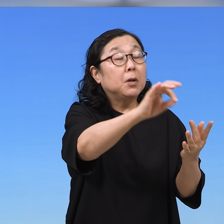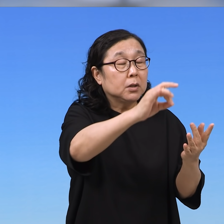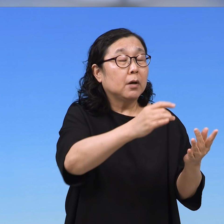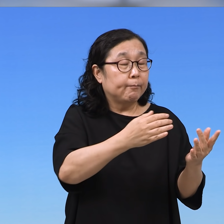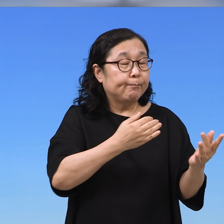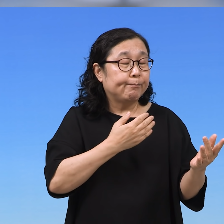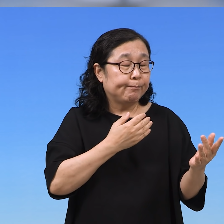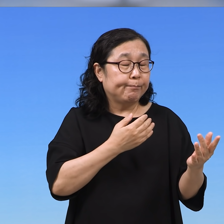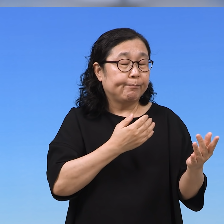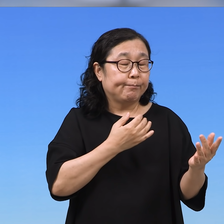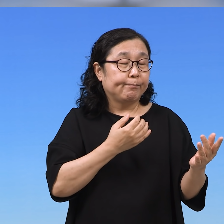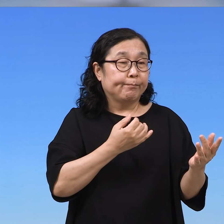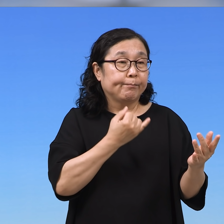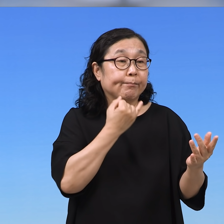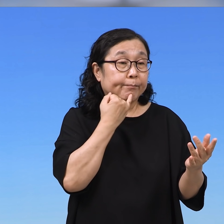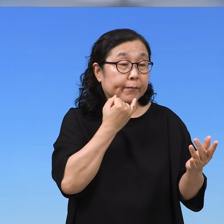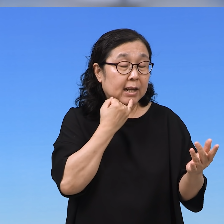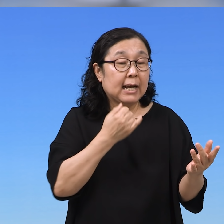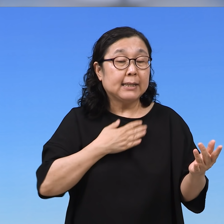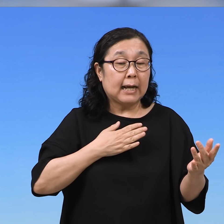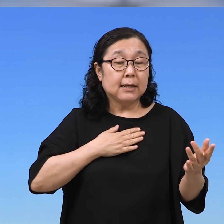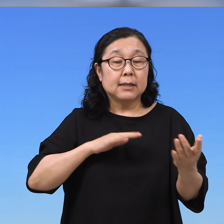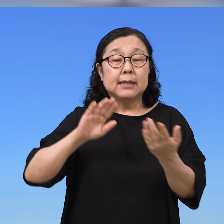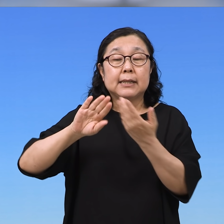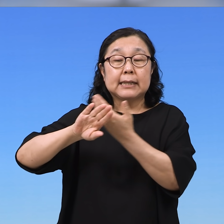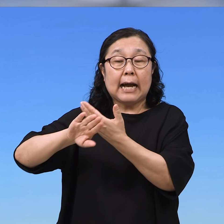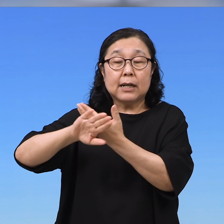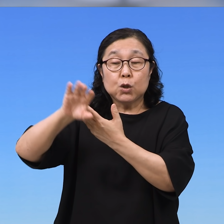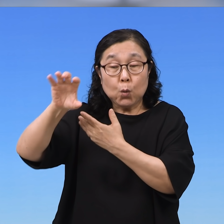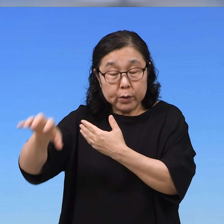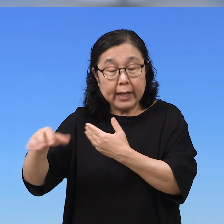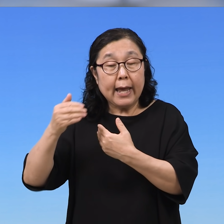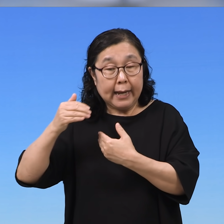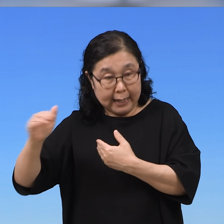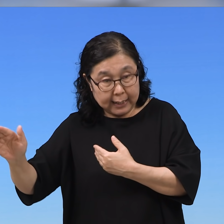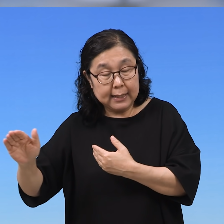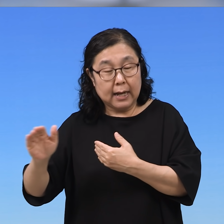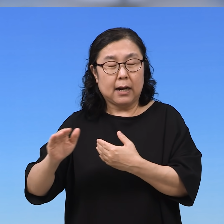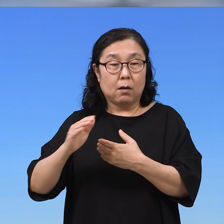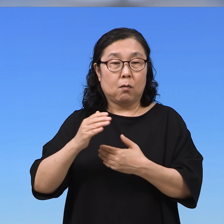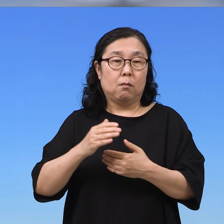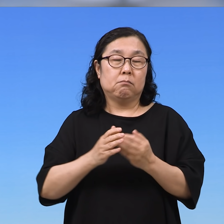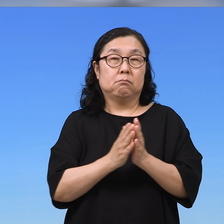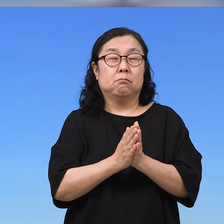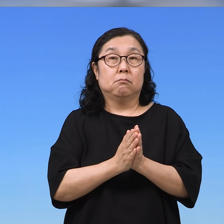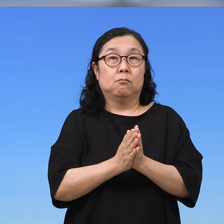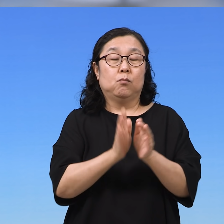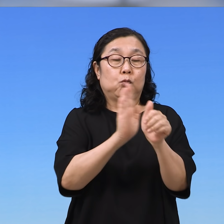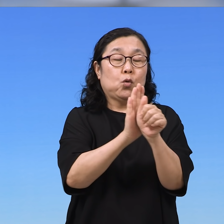먼저 택하라, 그럼 내가 양보하마, 그렇게 배려를